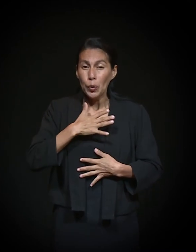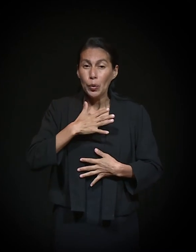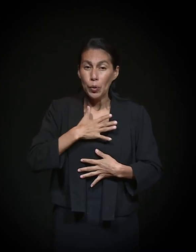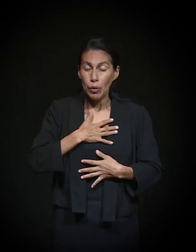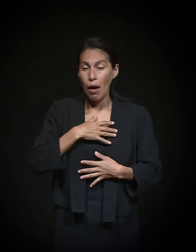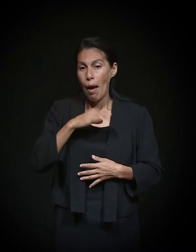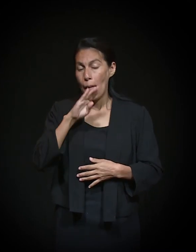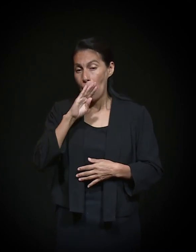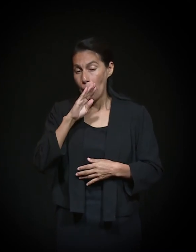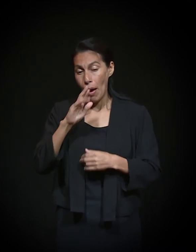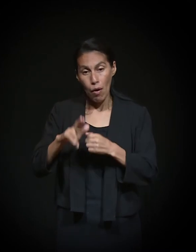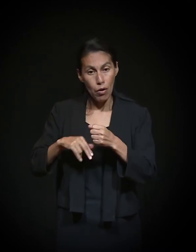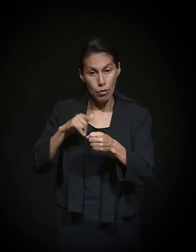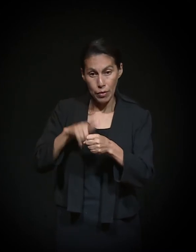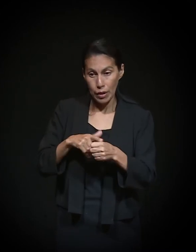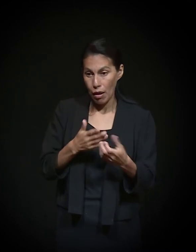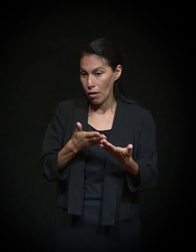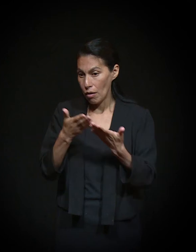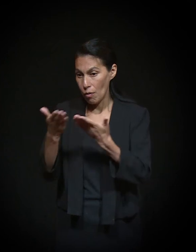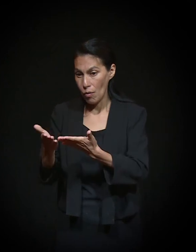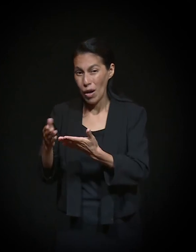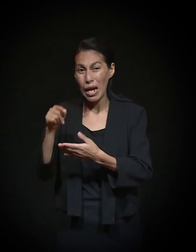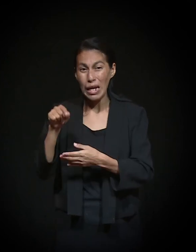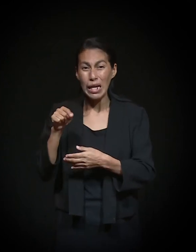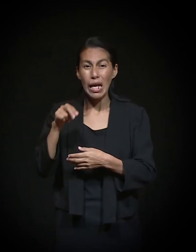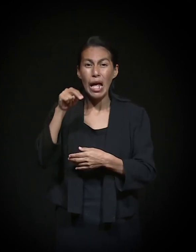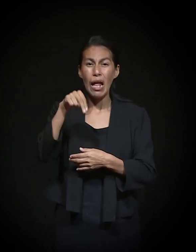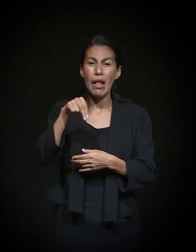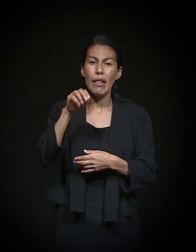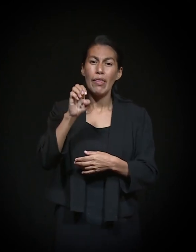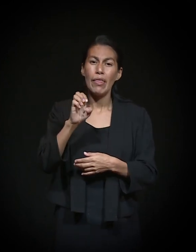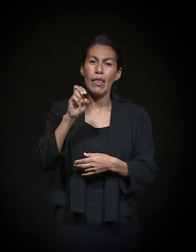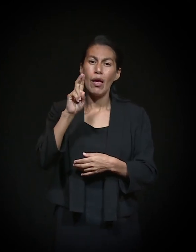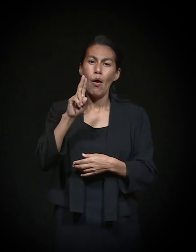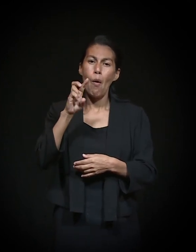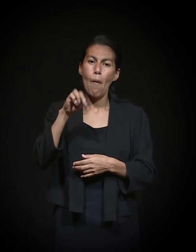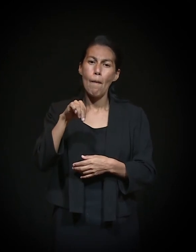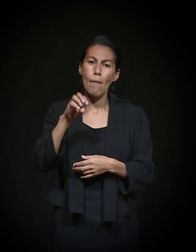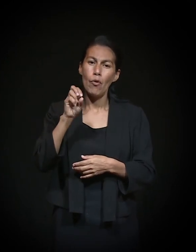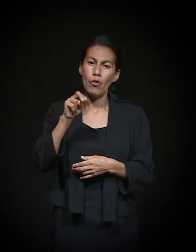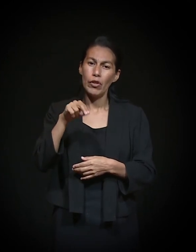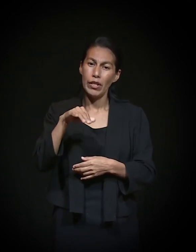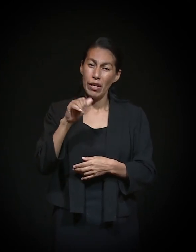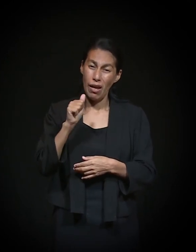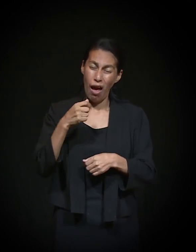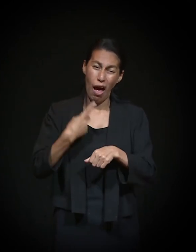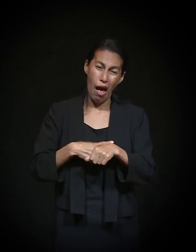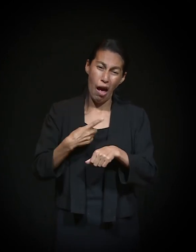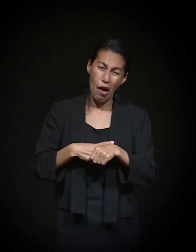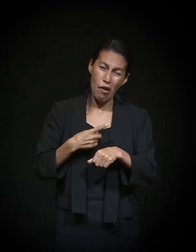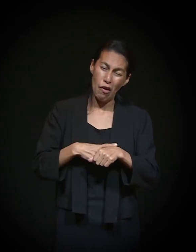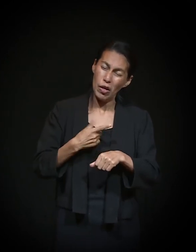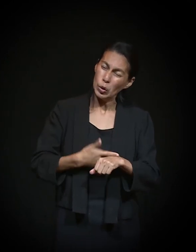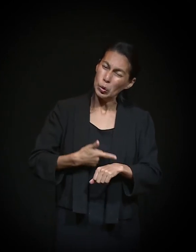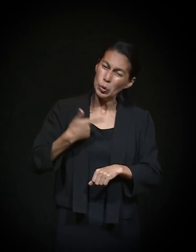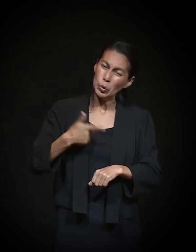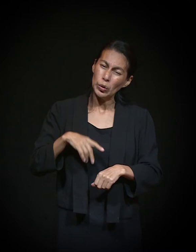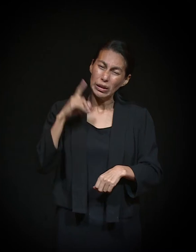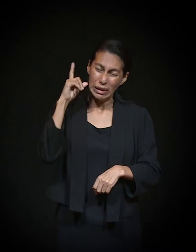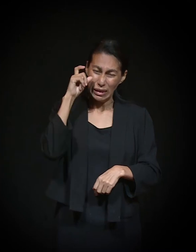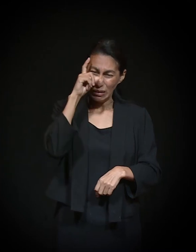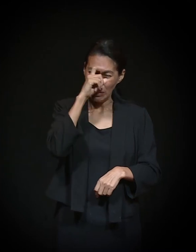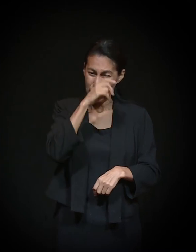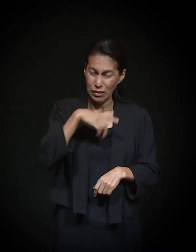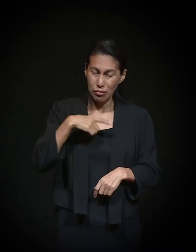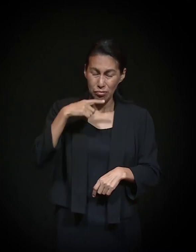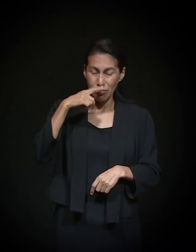entró al hospital y resulta que tenía neumonía. Entonces, a veces me complicó un poco la situación porque iba a